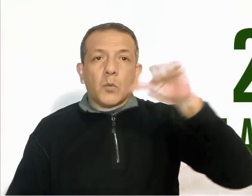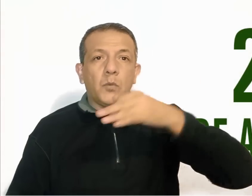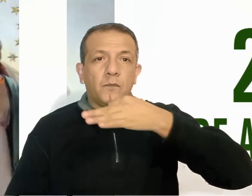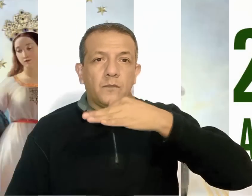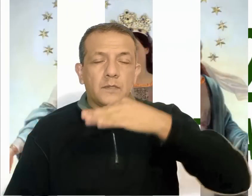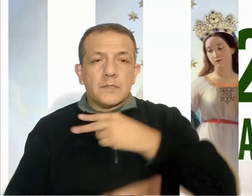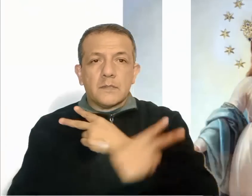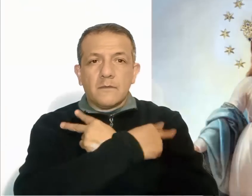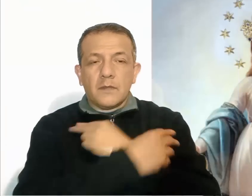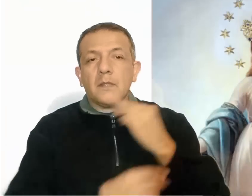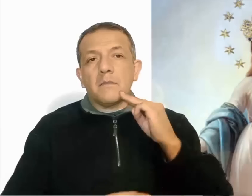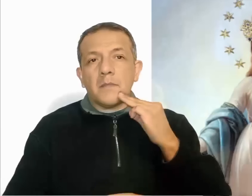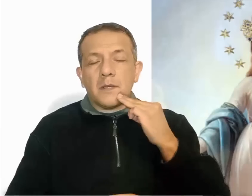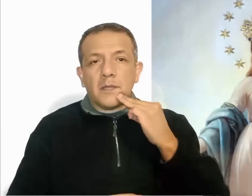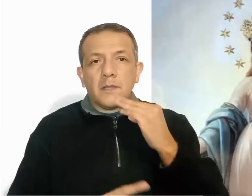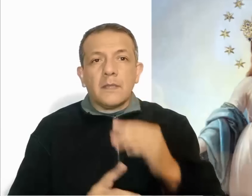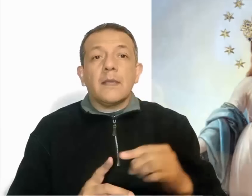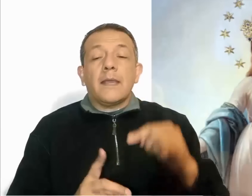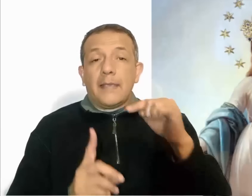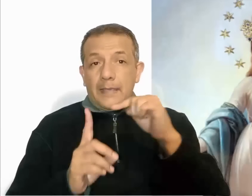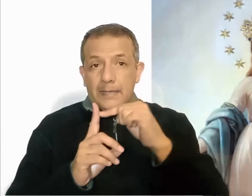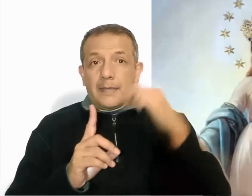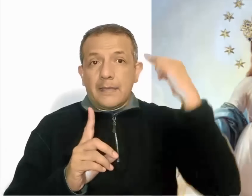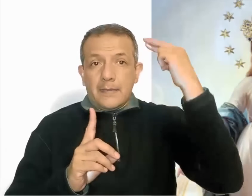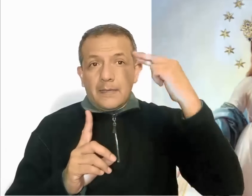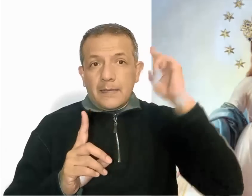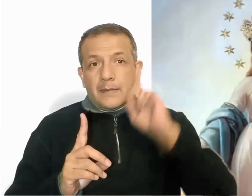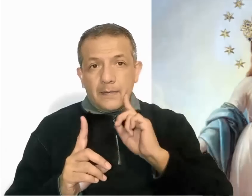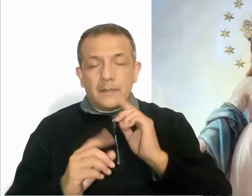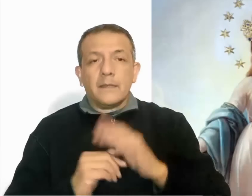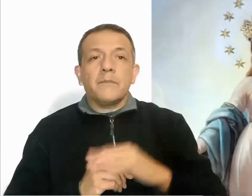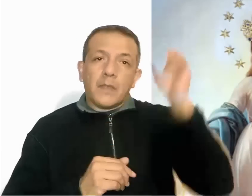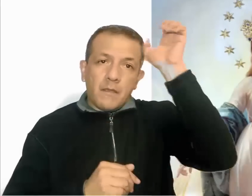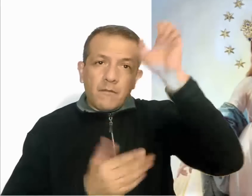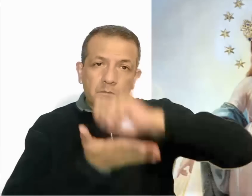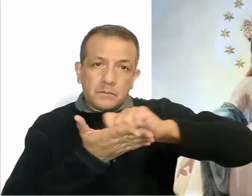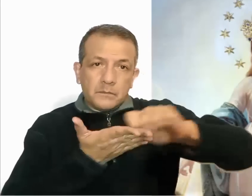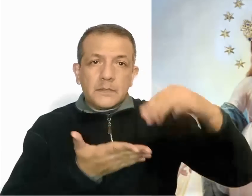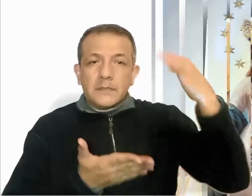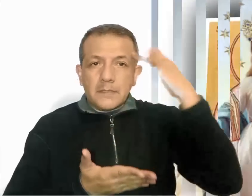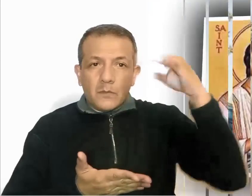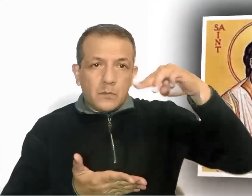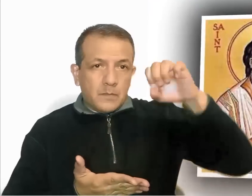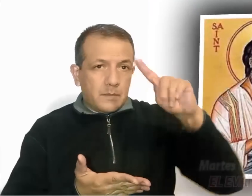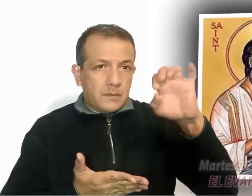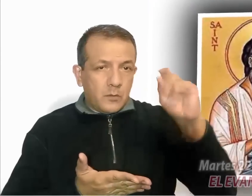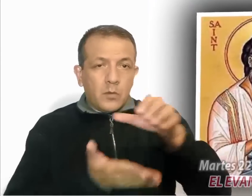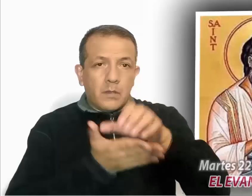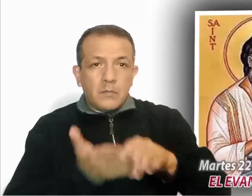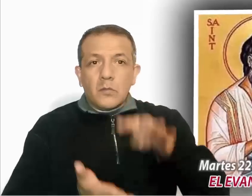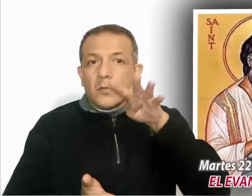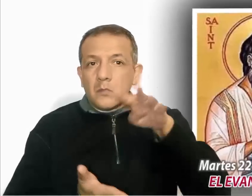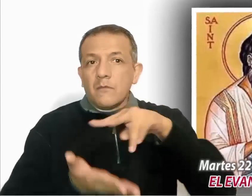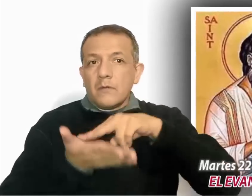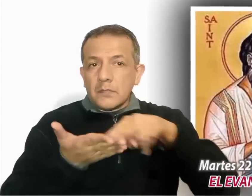El 22 de agosto, hoy celebramos a Nuestra Señora María Reina. Evangelio según San Mateo, capítulo